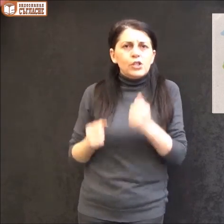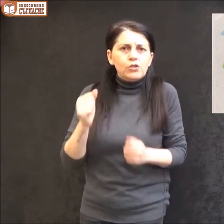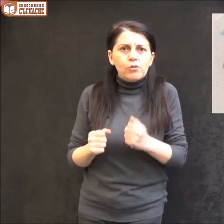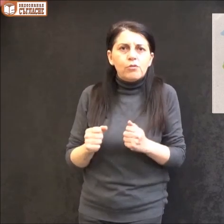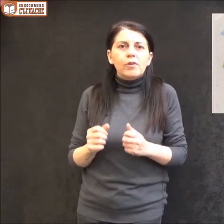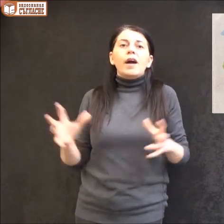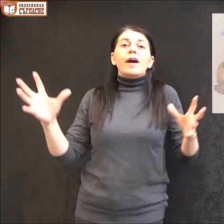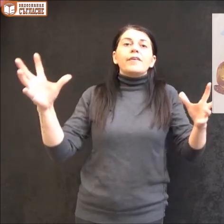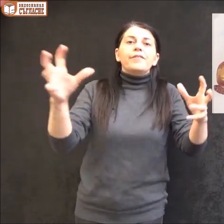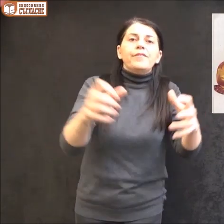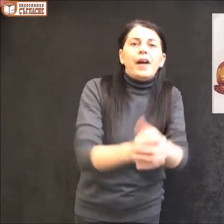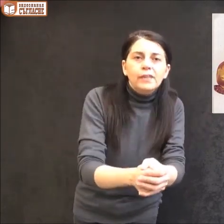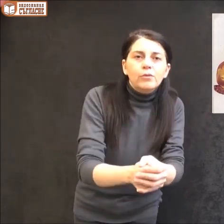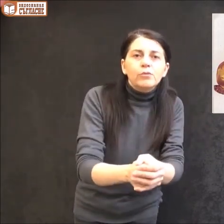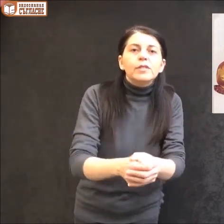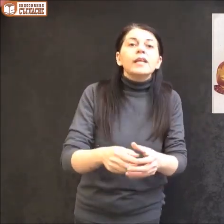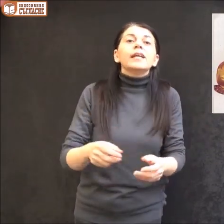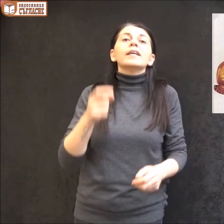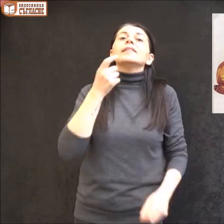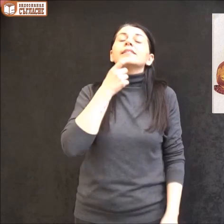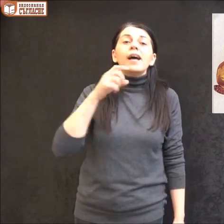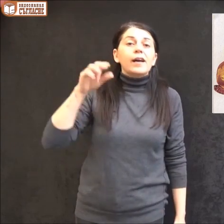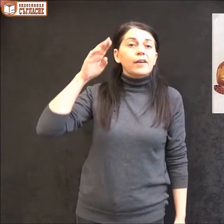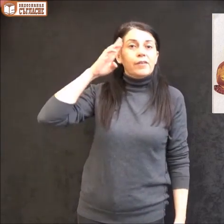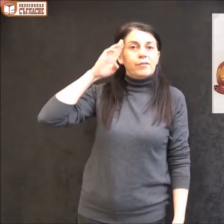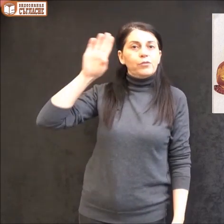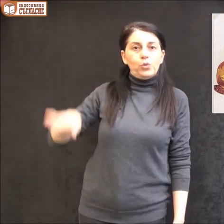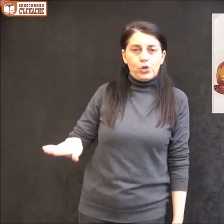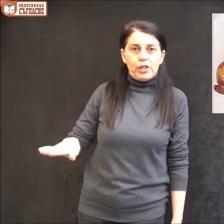Изтичо. Хванал се за внучката.